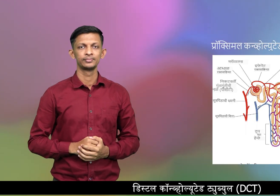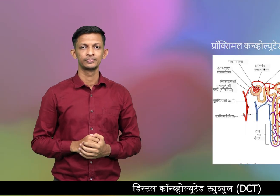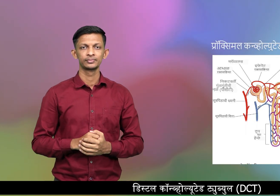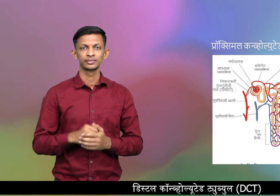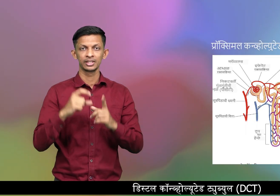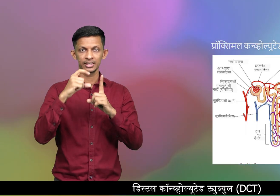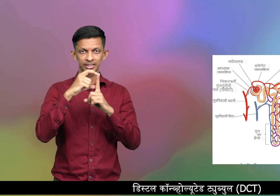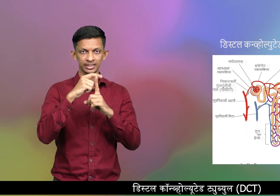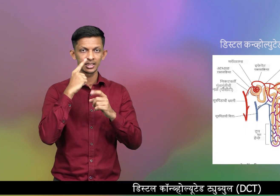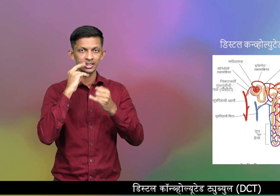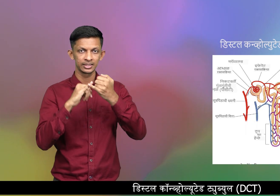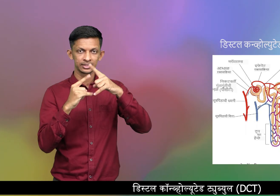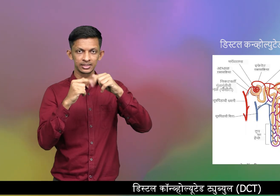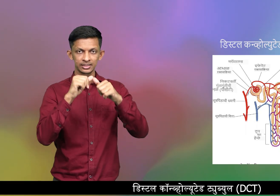डिस्टल कॉन्व्होल्युटेड ट्यूबल डीसीटी,